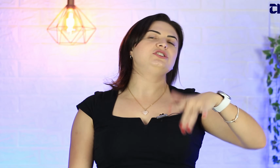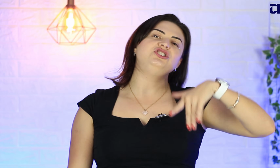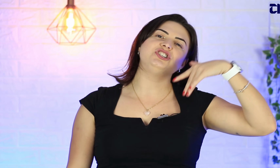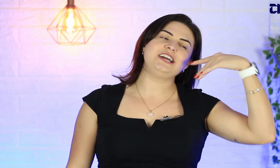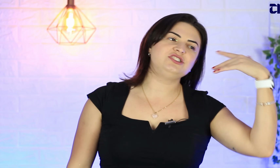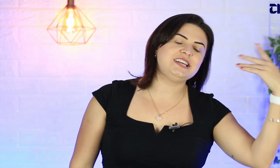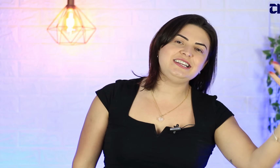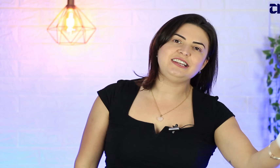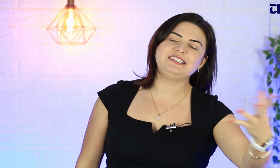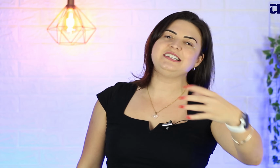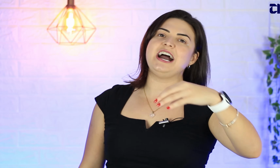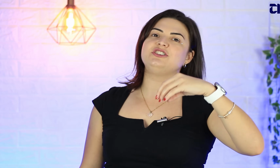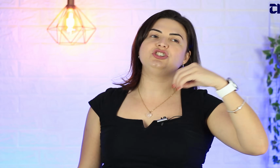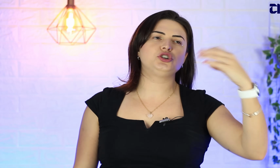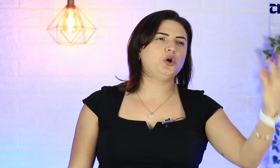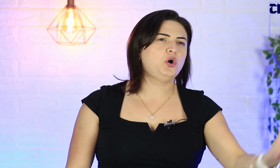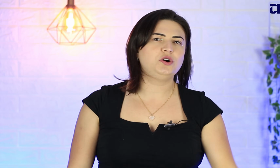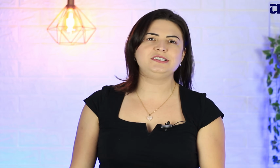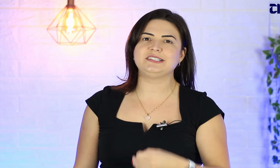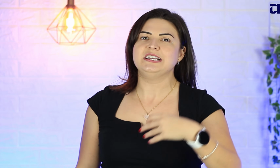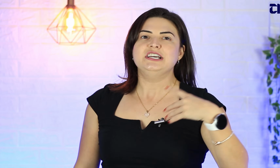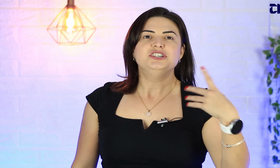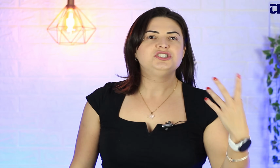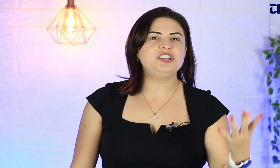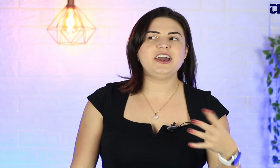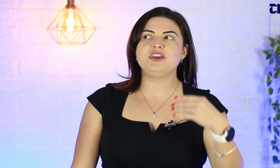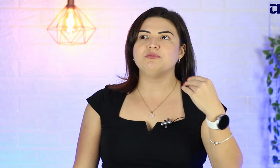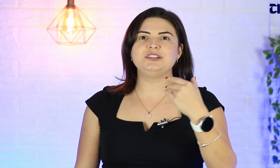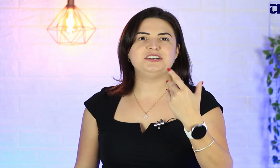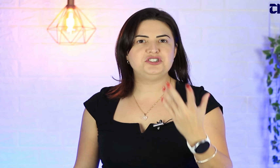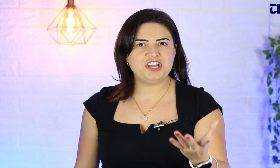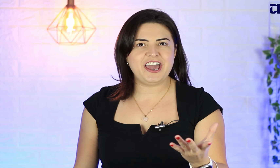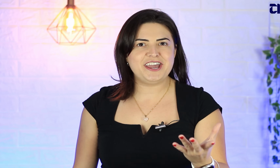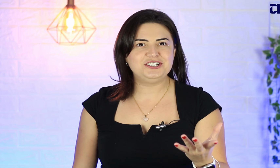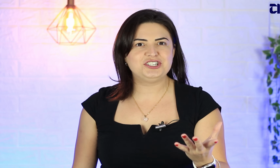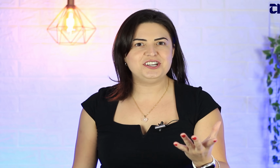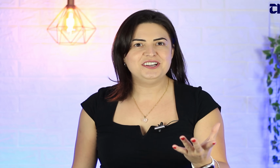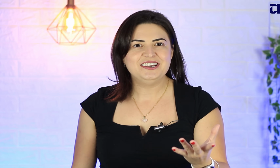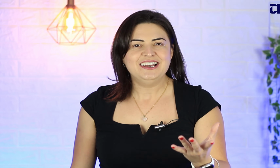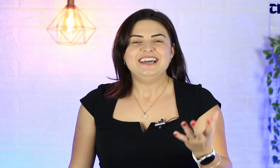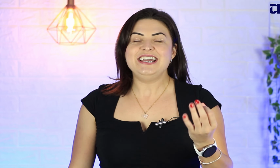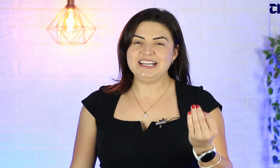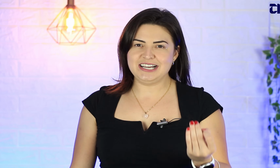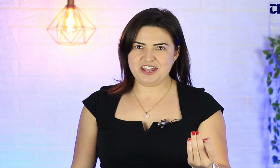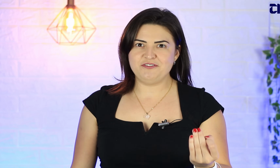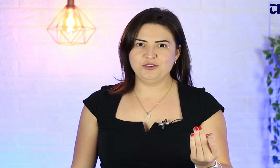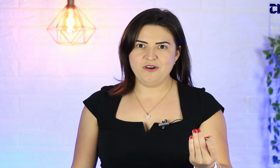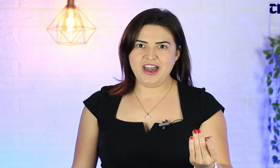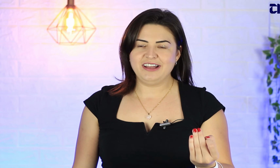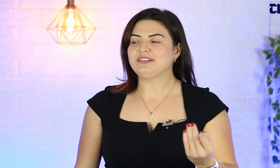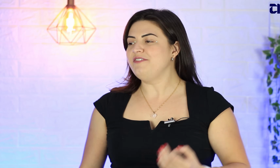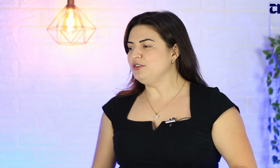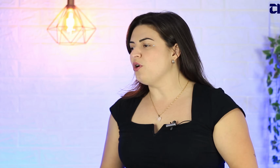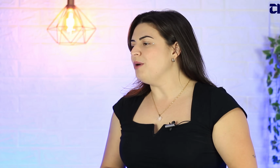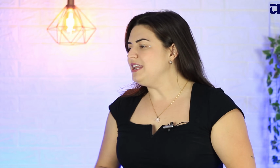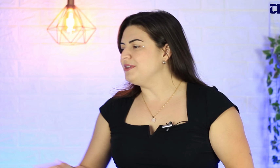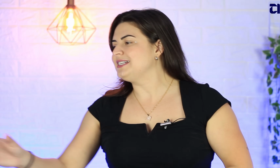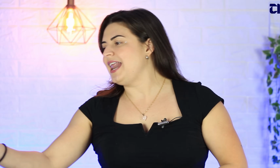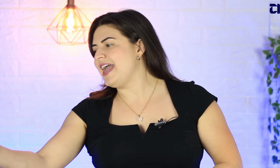Para quando a gente quer dizer intensidade de coisas. Cheio. Muita gente. Incrível, não é? Tá vendo como a Libras, ela